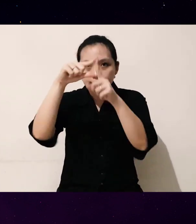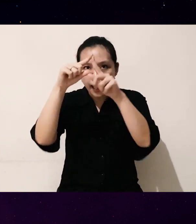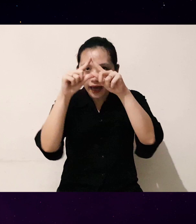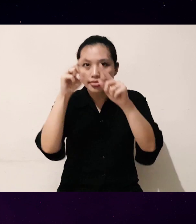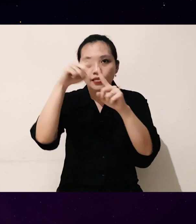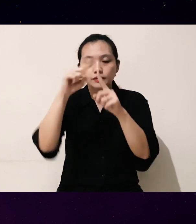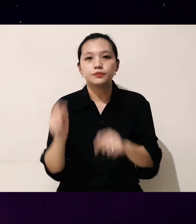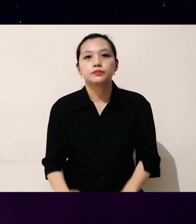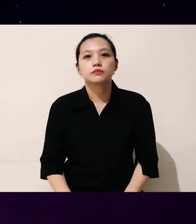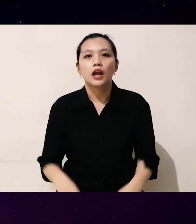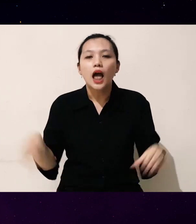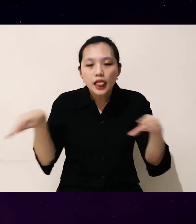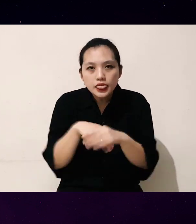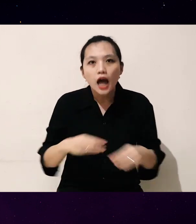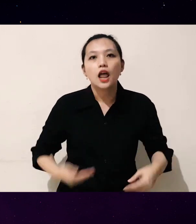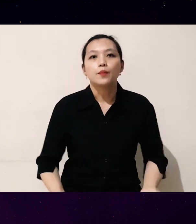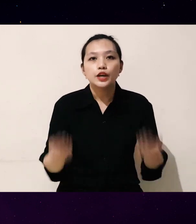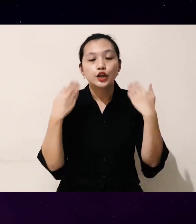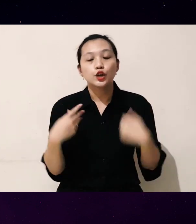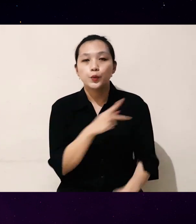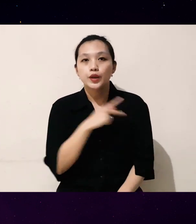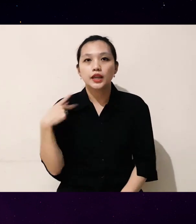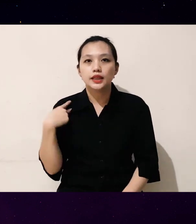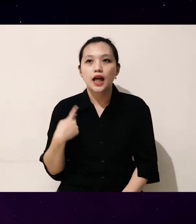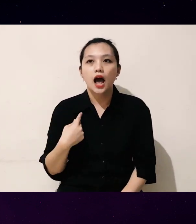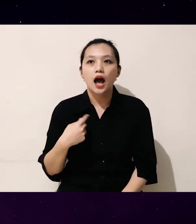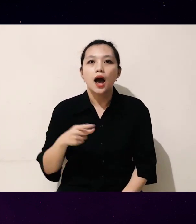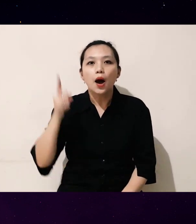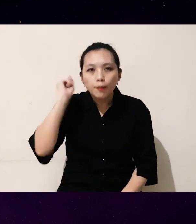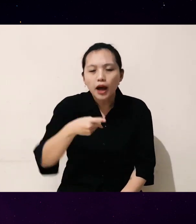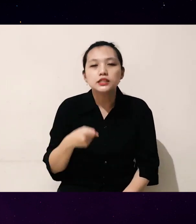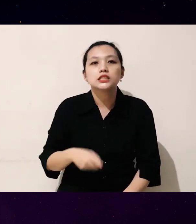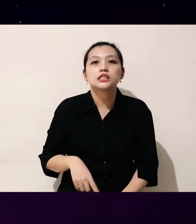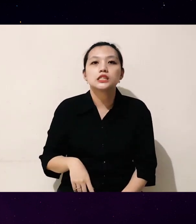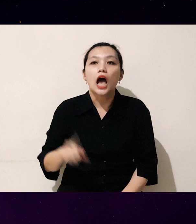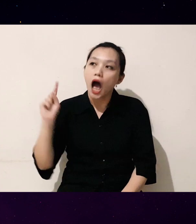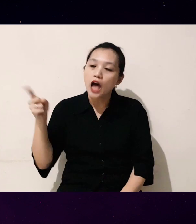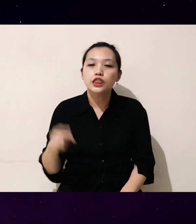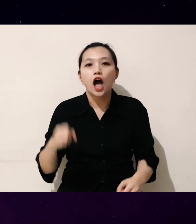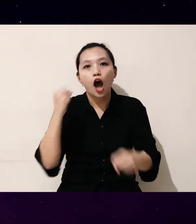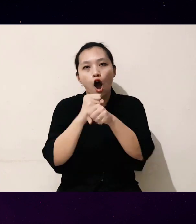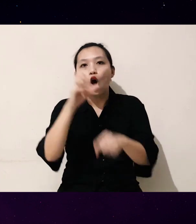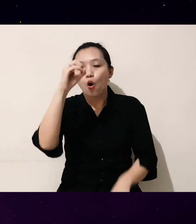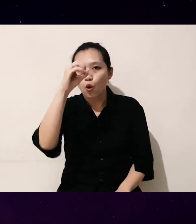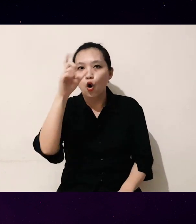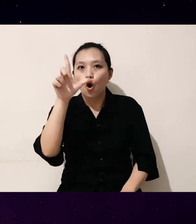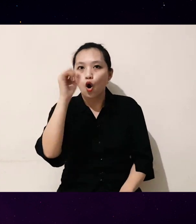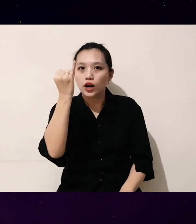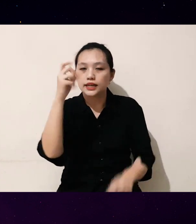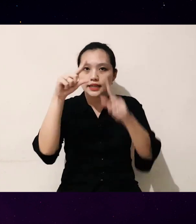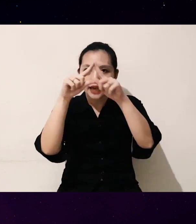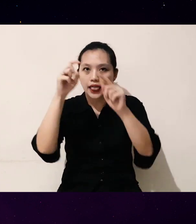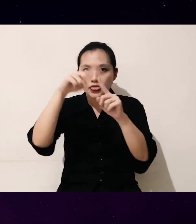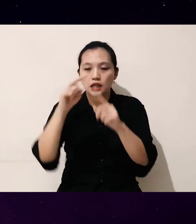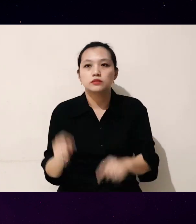adalah jaminan, pasti dalam kehidupan kita, kita akan menghadapi Goliat kita masing-masing.